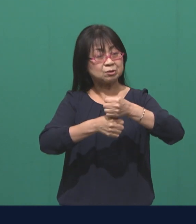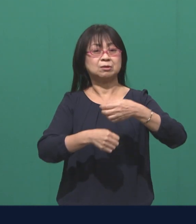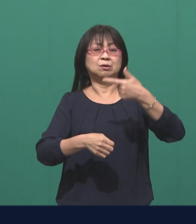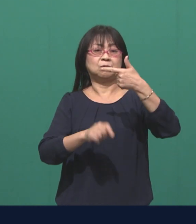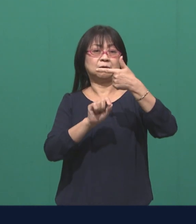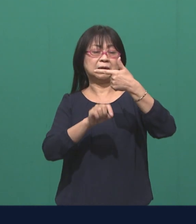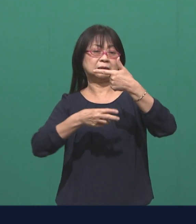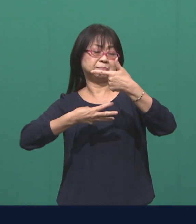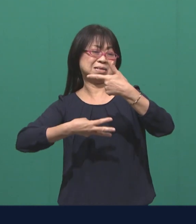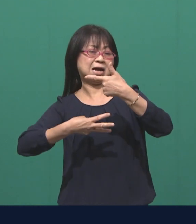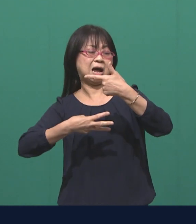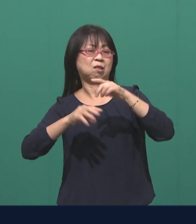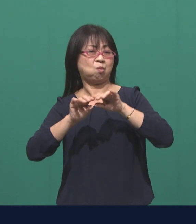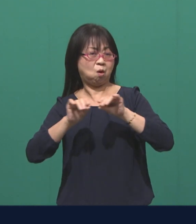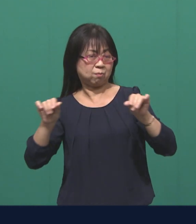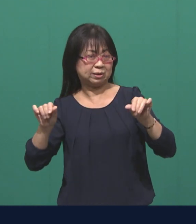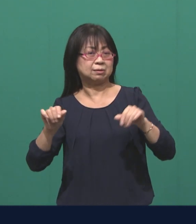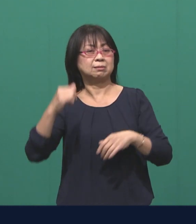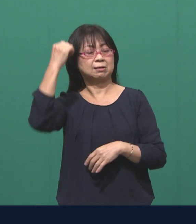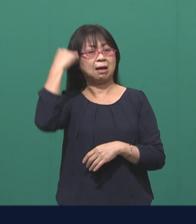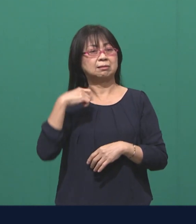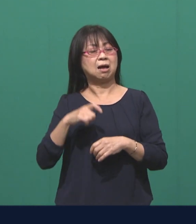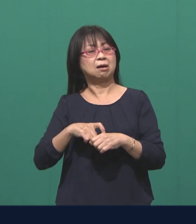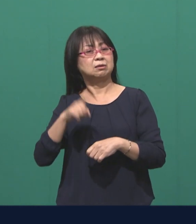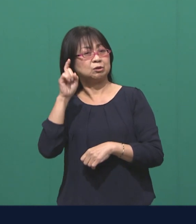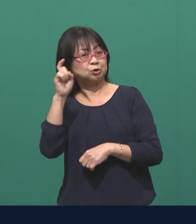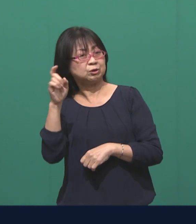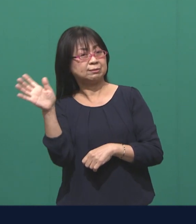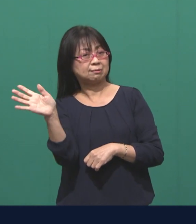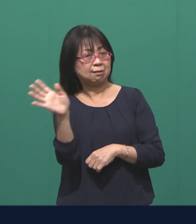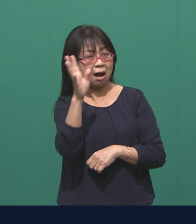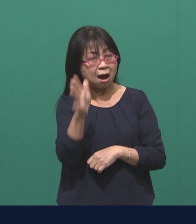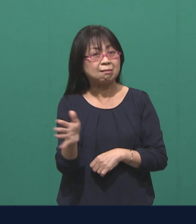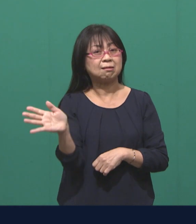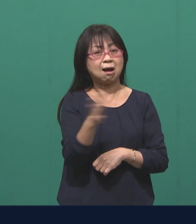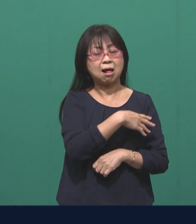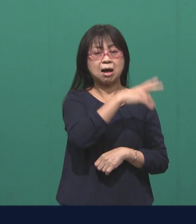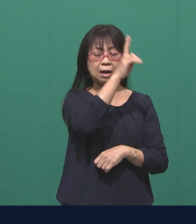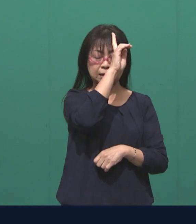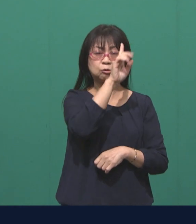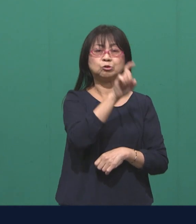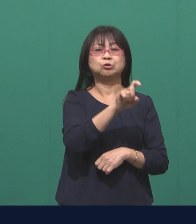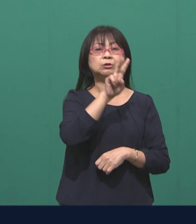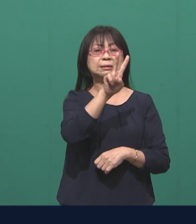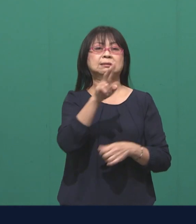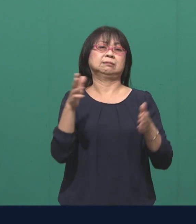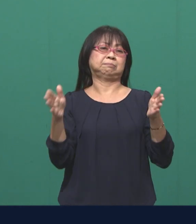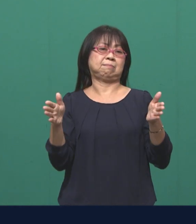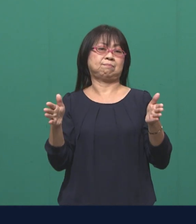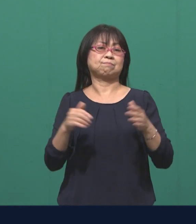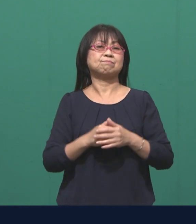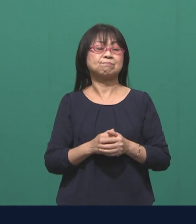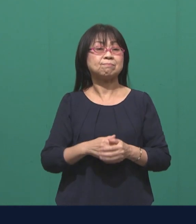日時は6月3日土曜日、朝10時30分から昼12時まで。